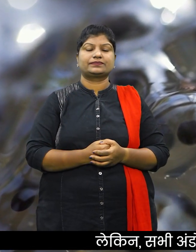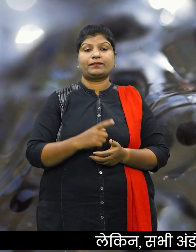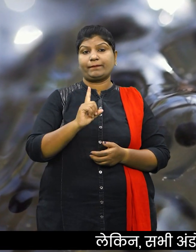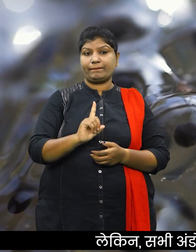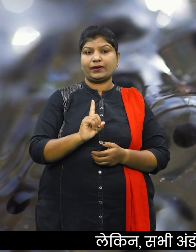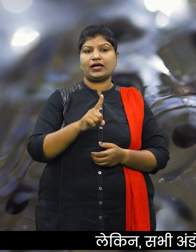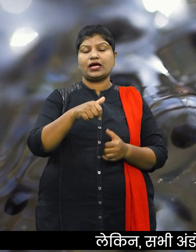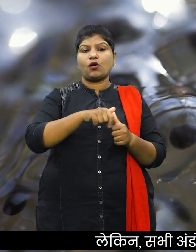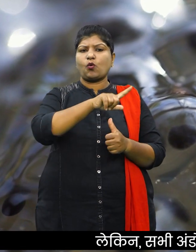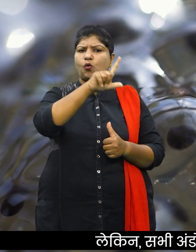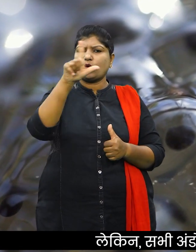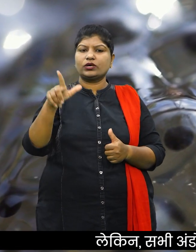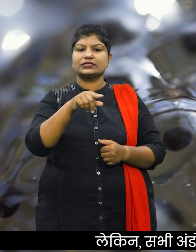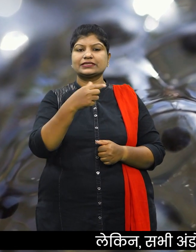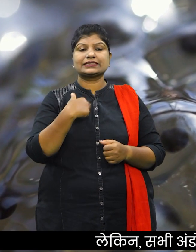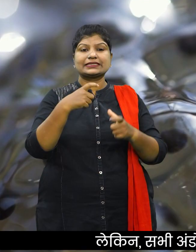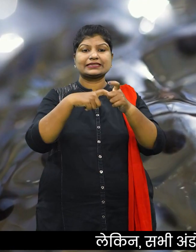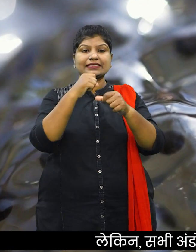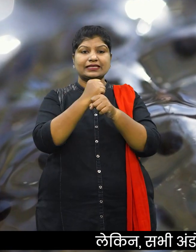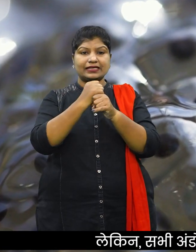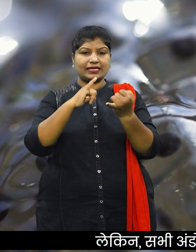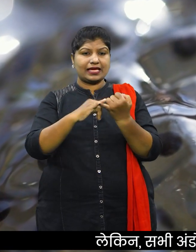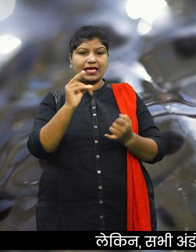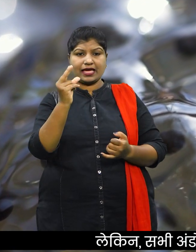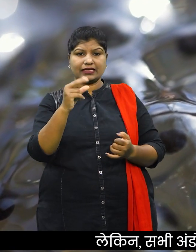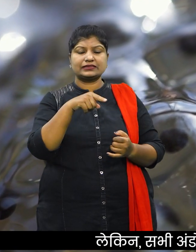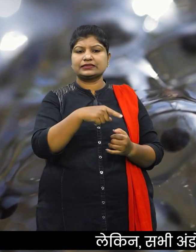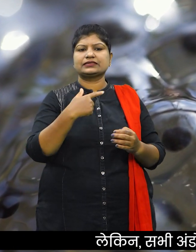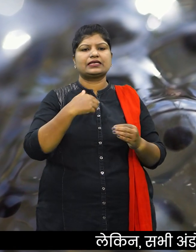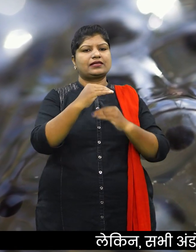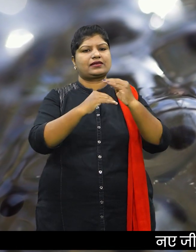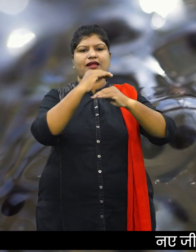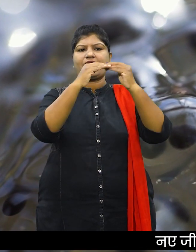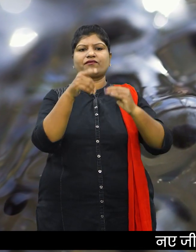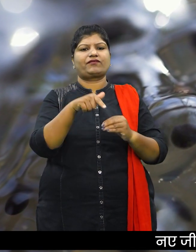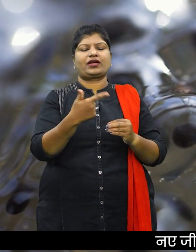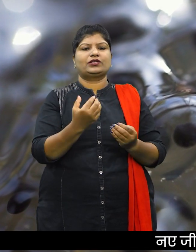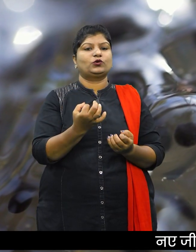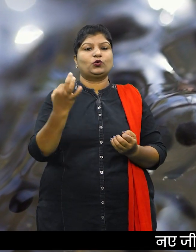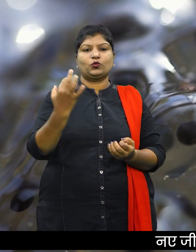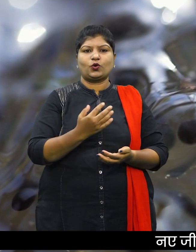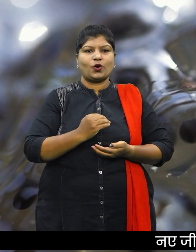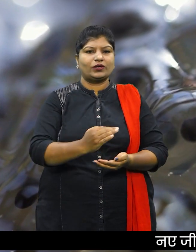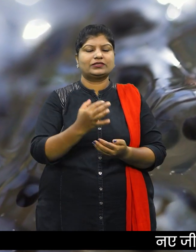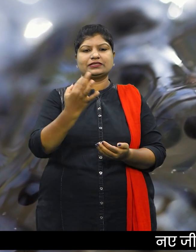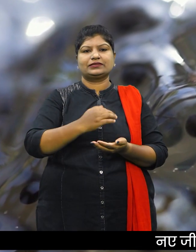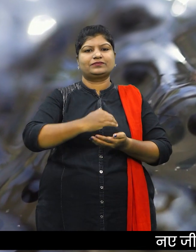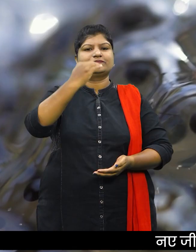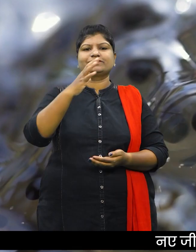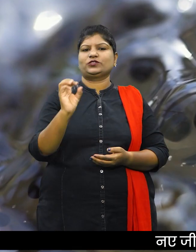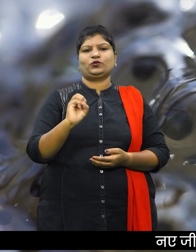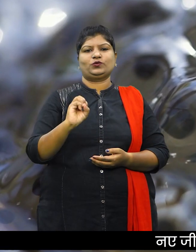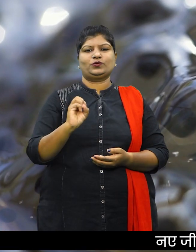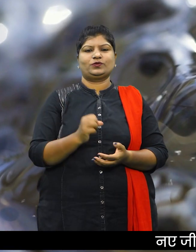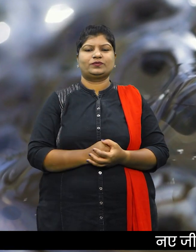लेकिन सभी अंडों का निषेचन नहीं होता, जिसके कारण वे नए जीवन को विकसित नहीं कर पाते।